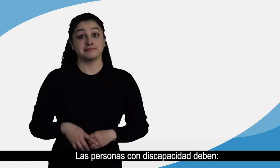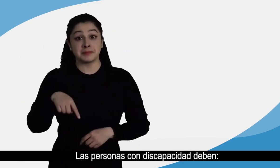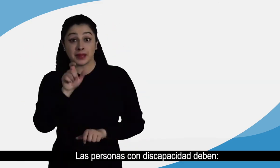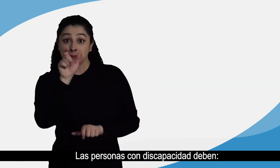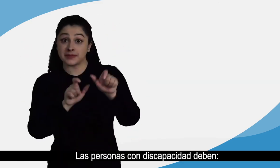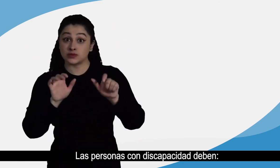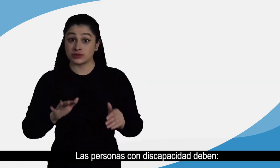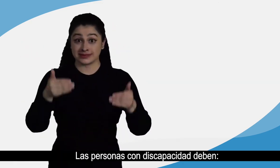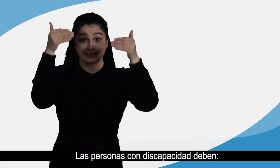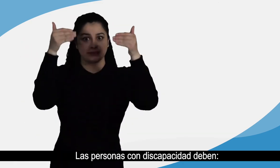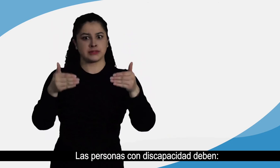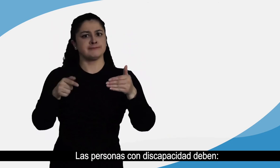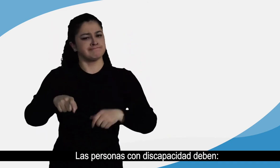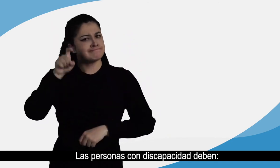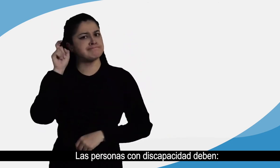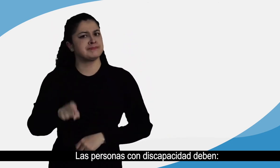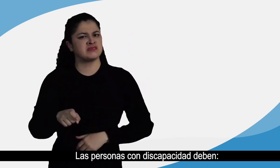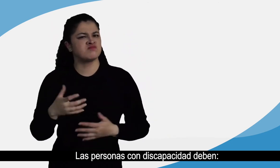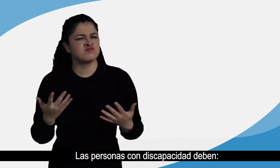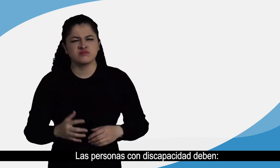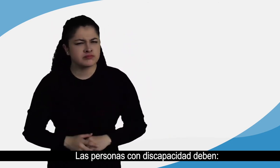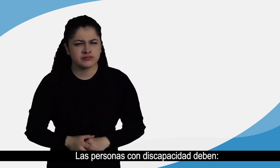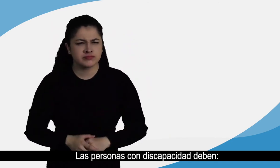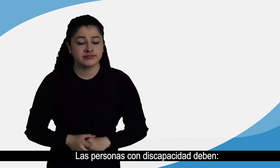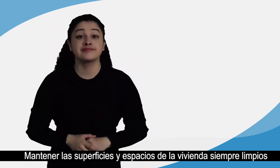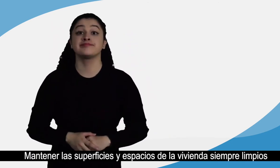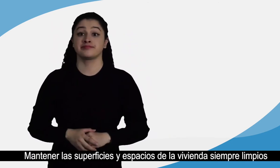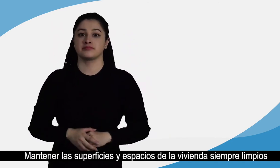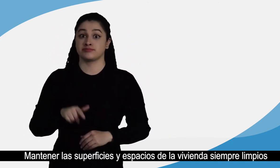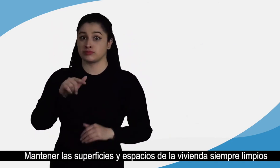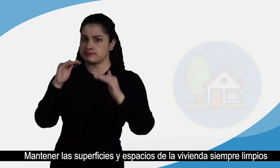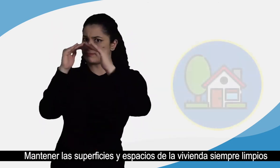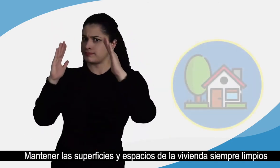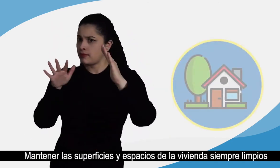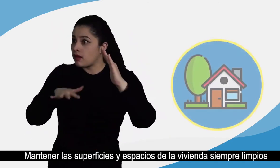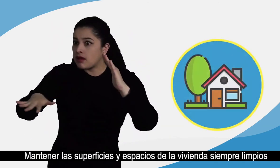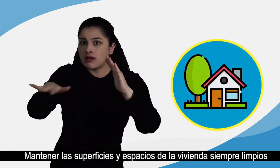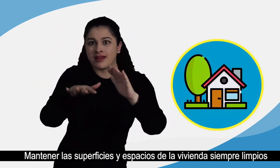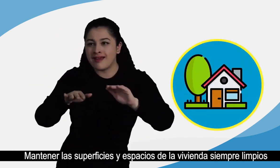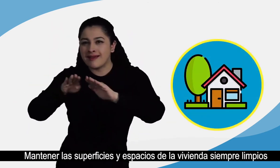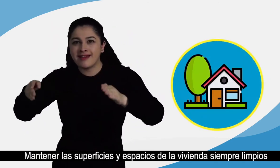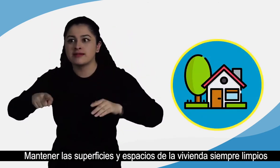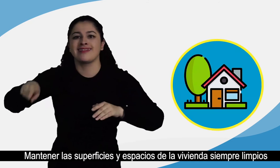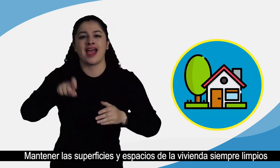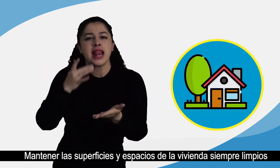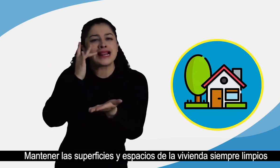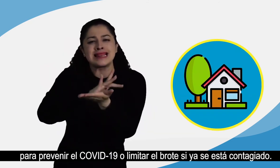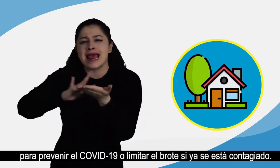Las personas con discapacidad deben 10. Mantener las superficies y espacios de la vivienda siempre limpios para